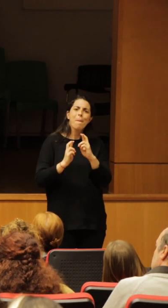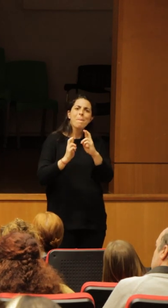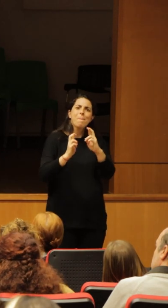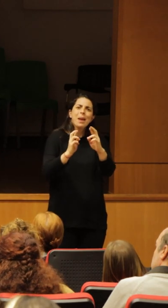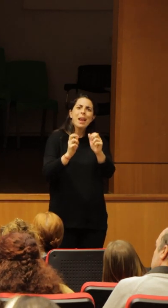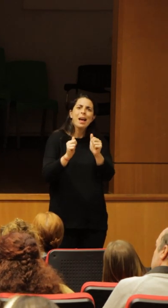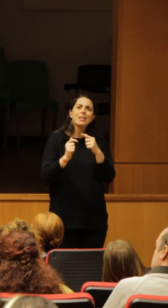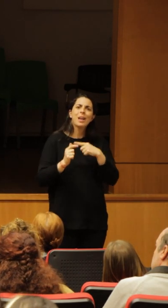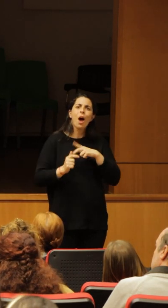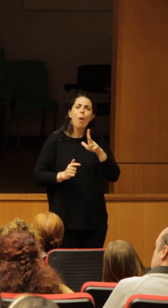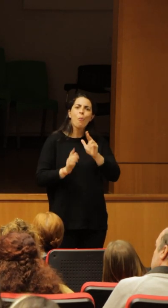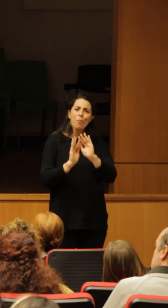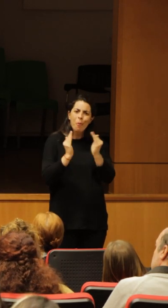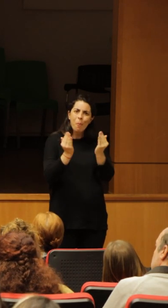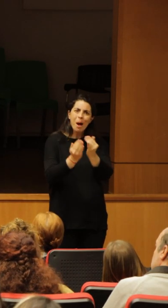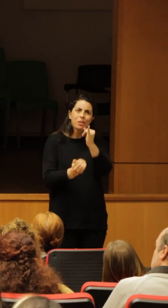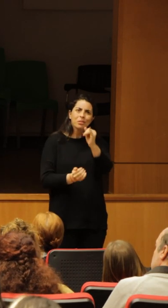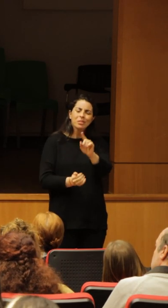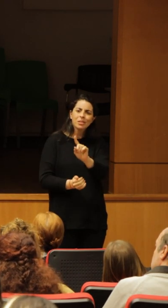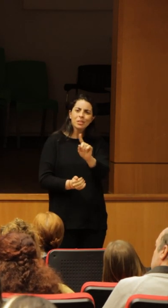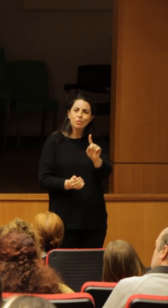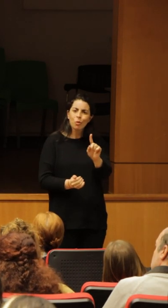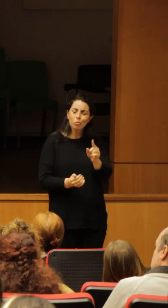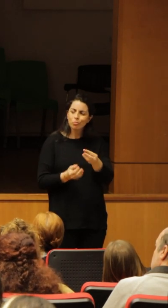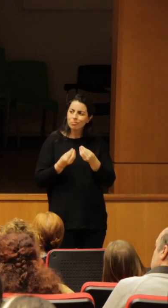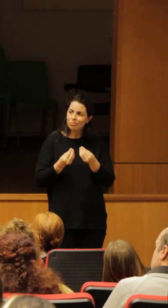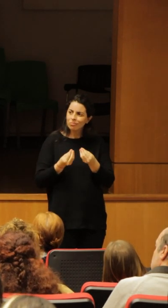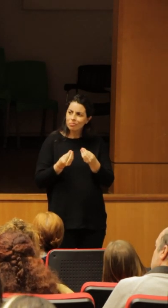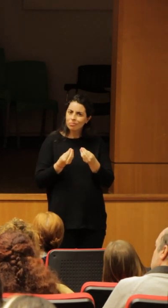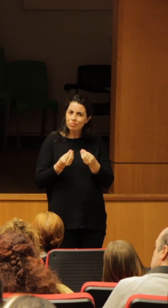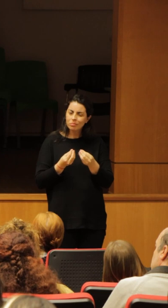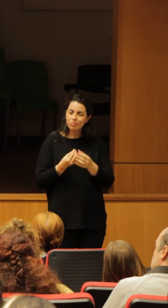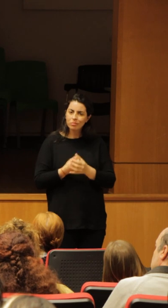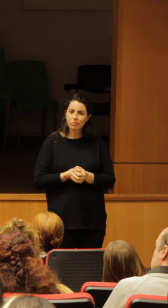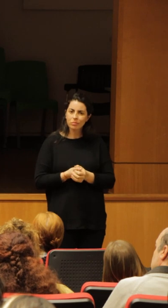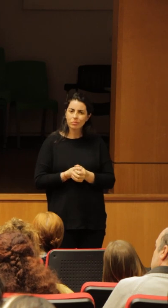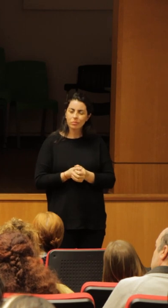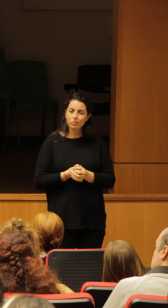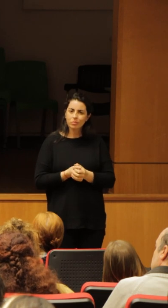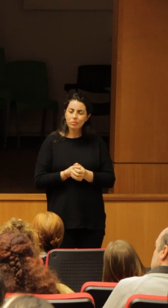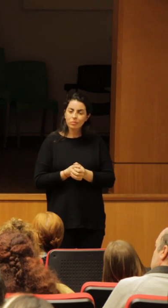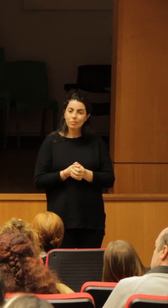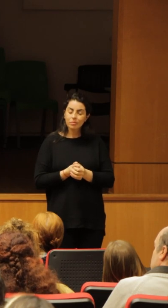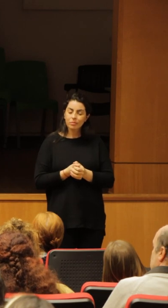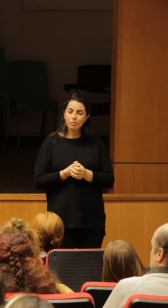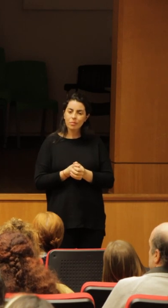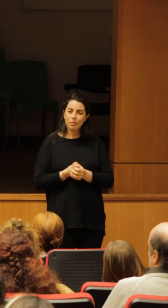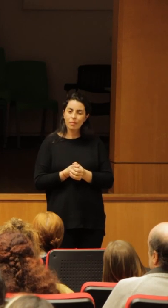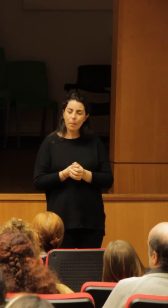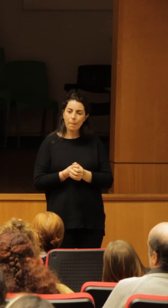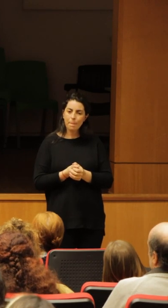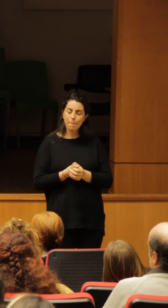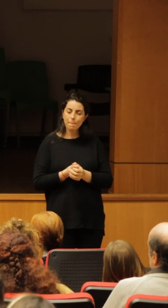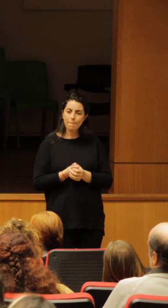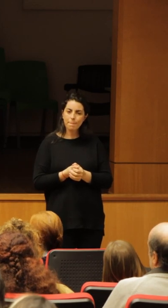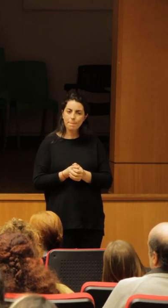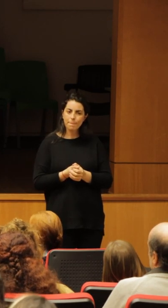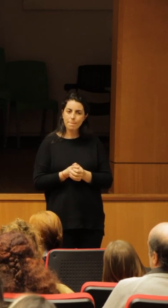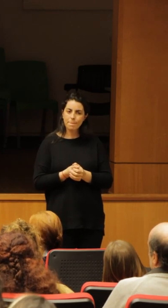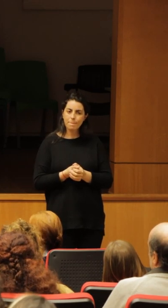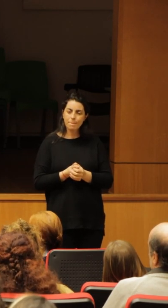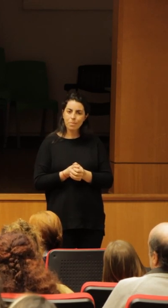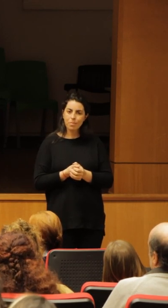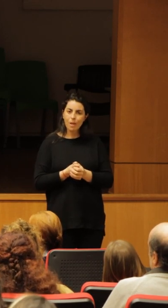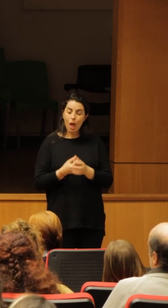And so two fundamental things in that article that I've mentioned. Y dos, the one is intoxication with